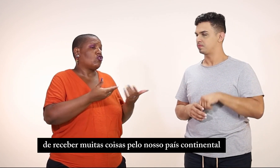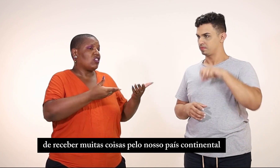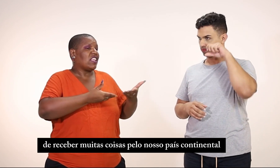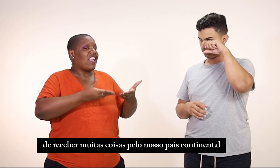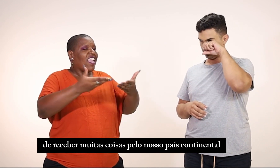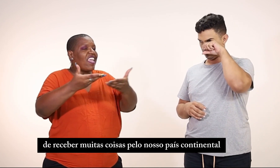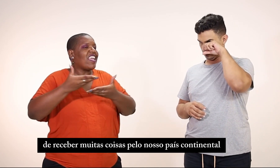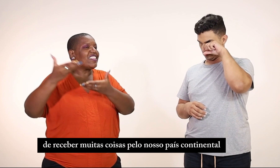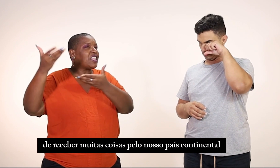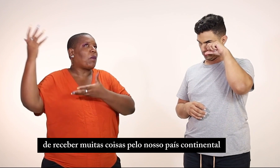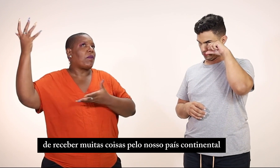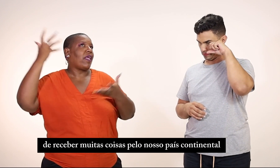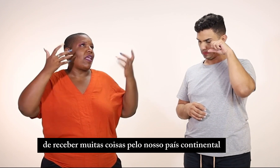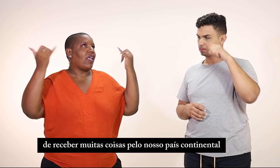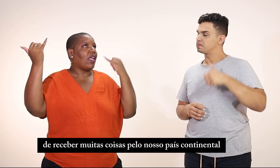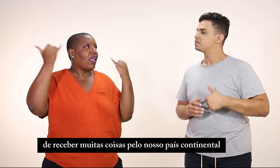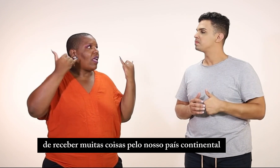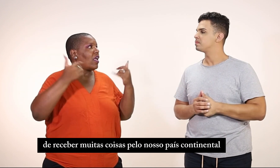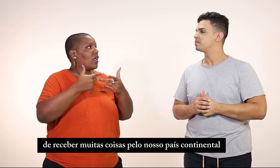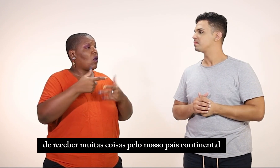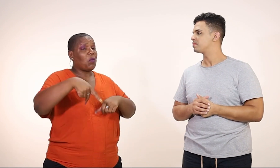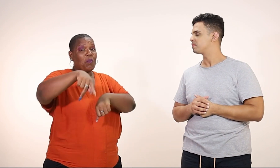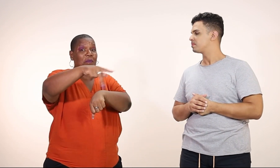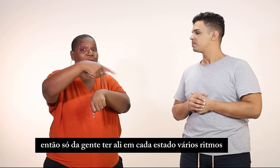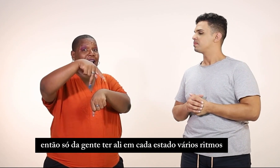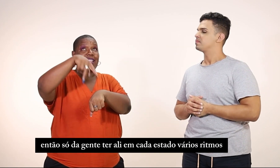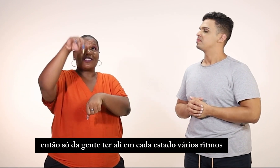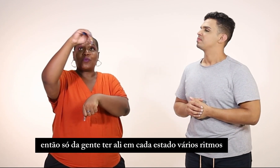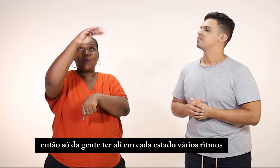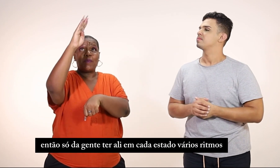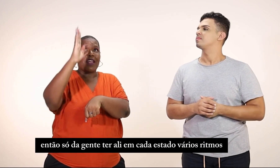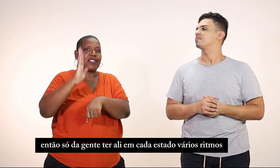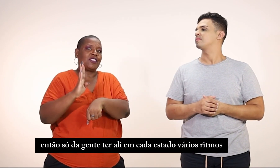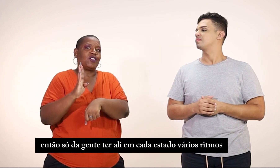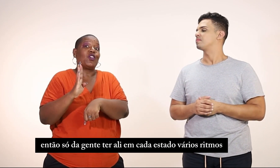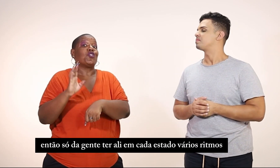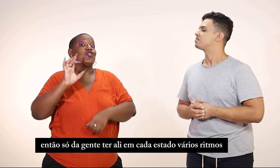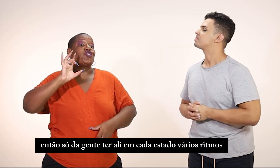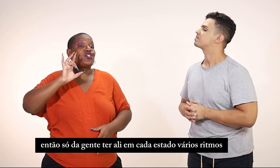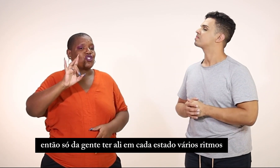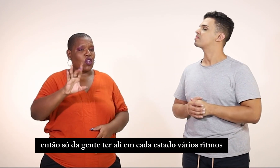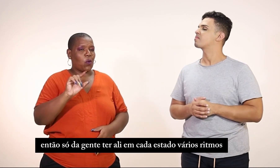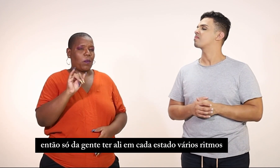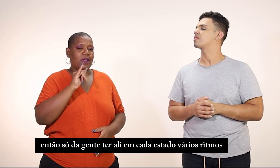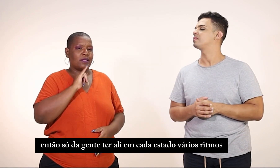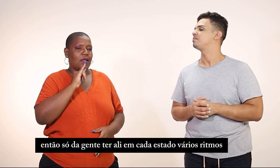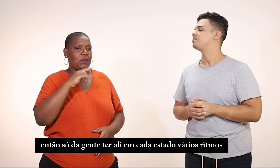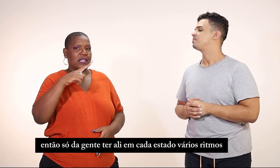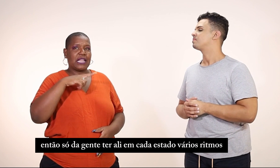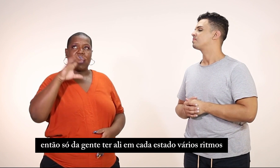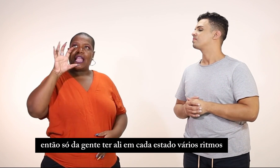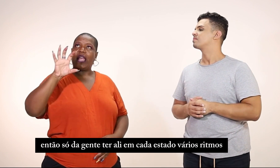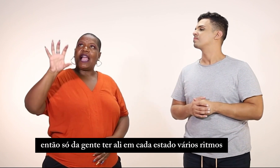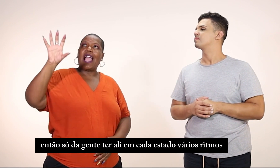coisas pelo nosso país continental. Então, só da gente ter ali em cada estado vários